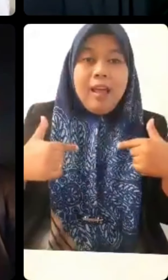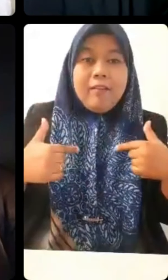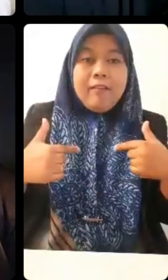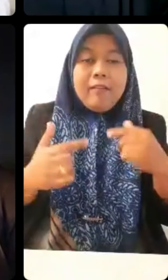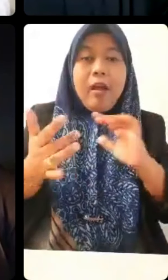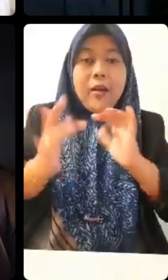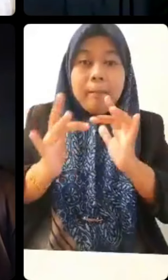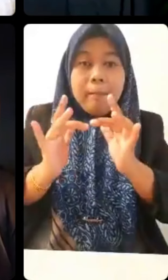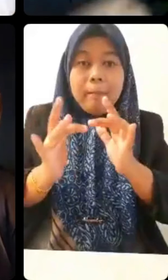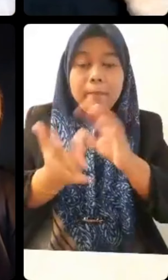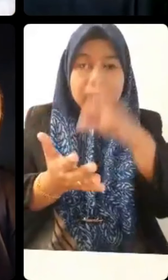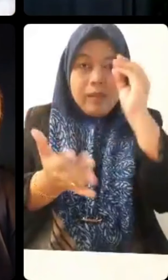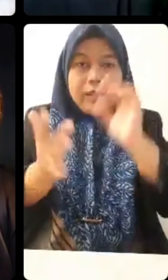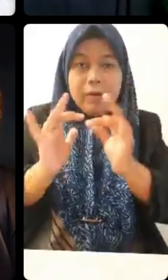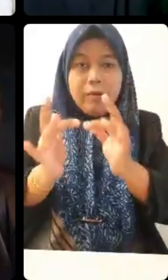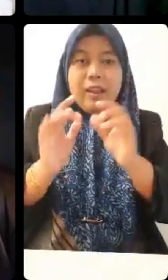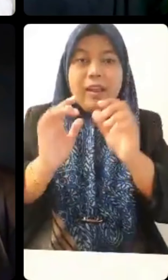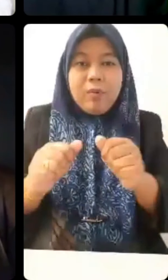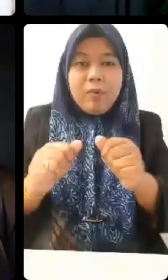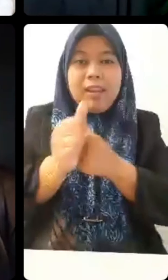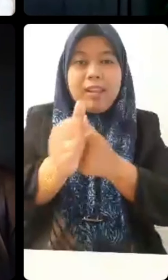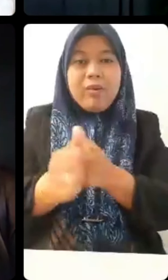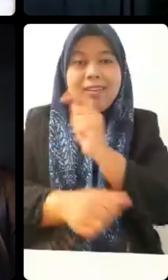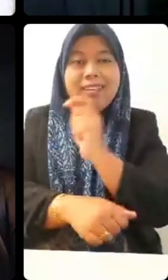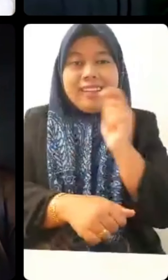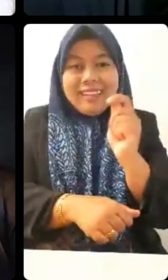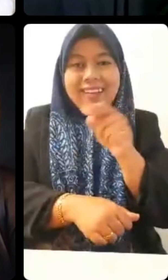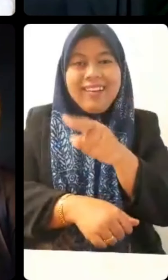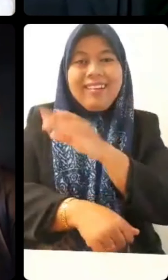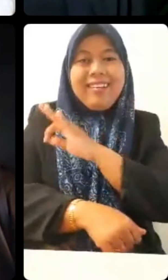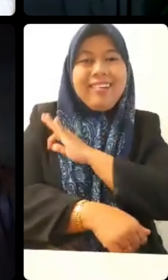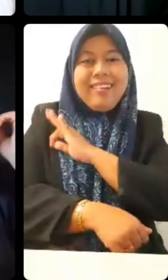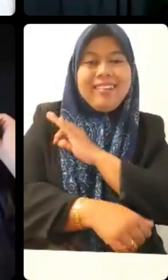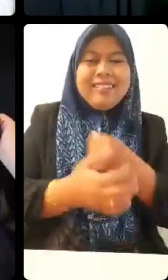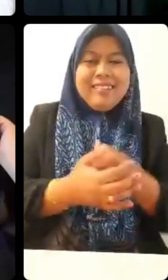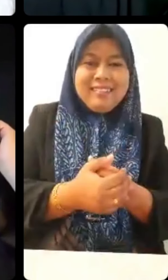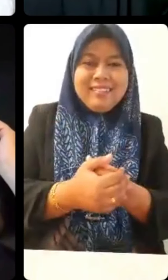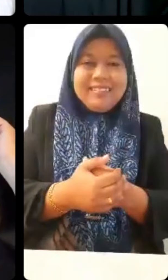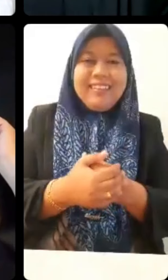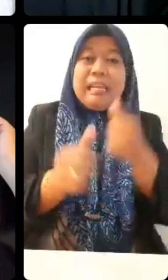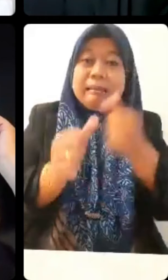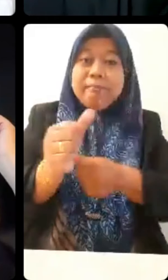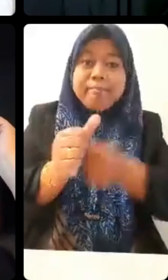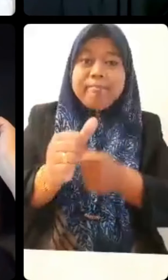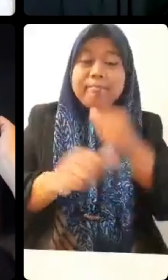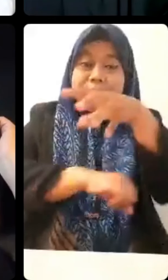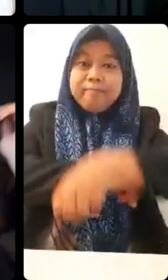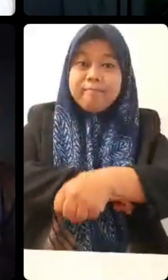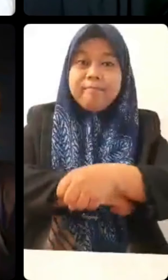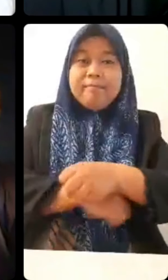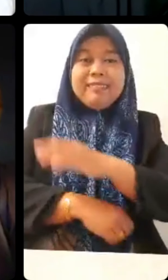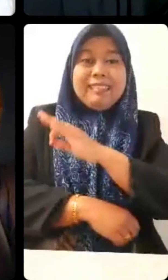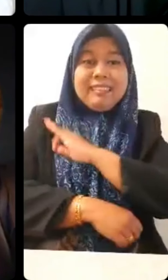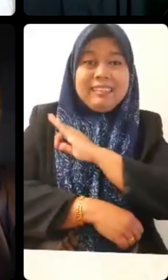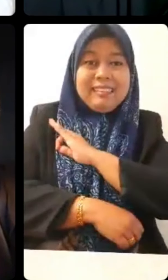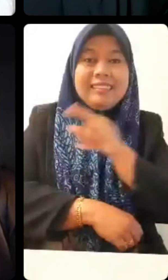Cik Anis kita di TikTok. Almost boleh dikatakan setiap malam, dia akan live untuk mengajar